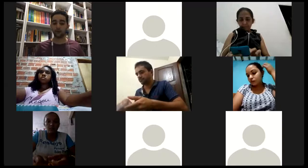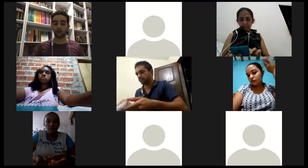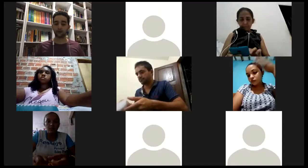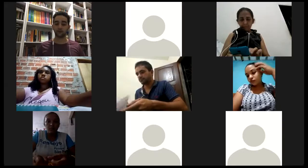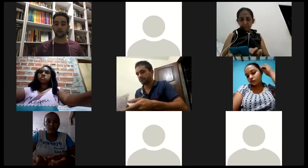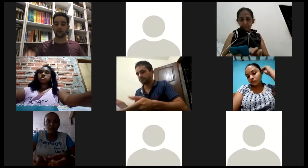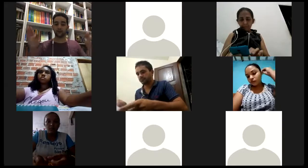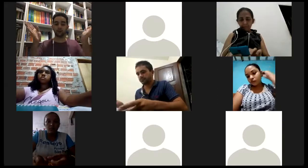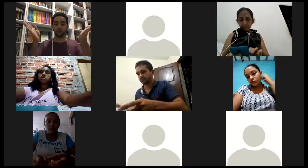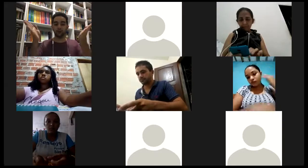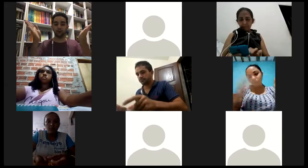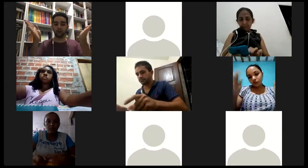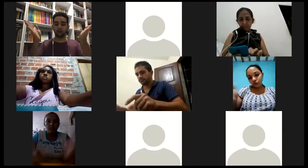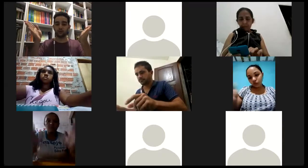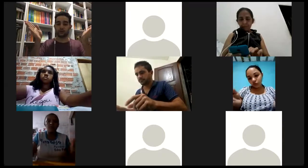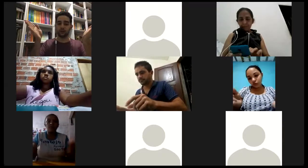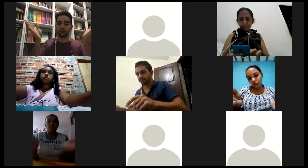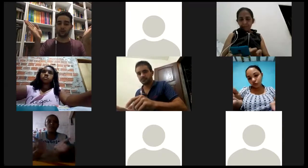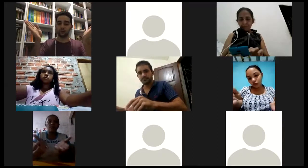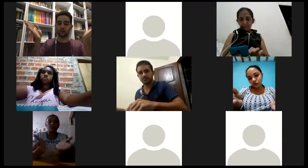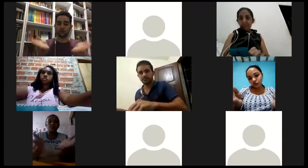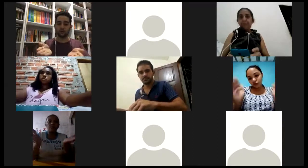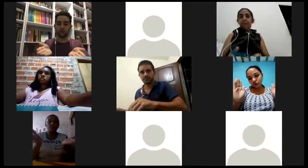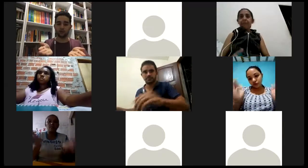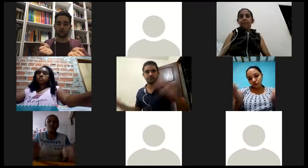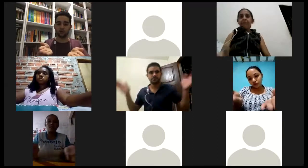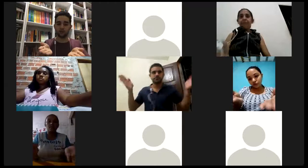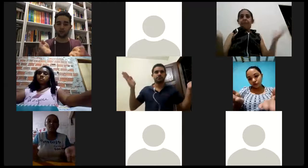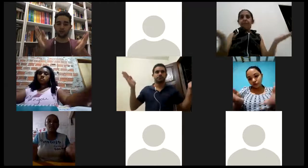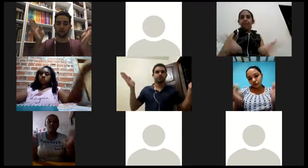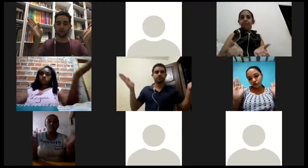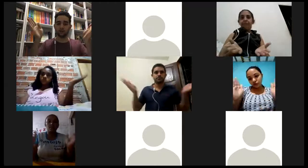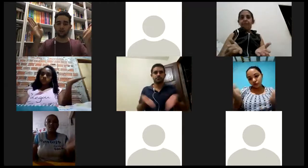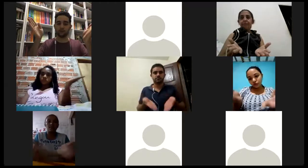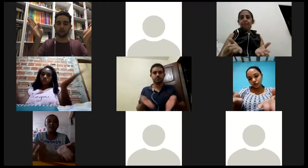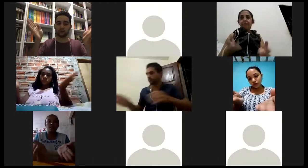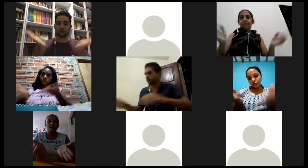Como é que faz isso hoje? As duas mãos abertas, eu vou uma vez. Hoje.